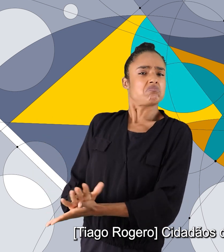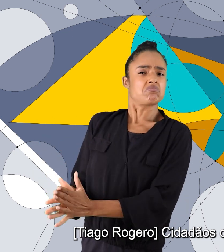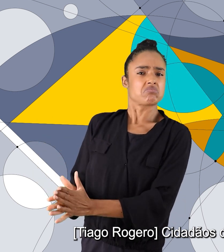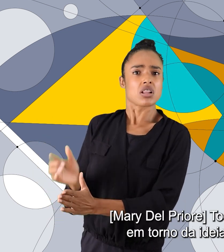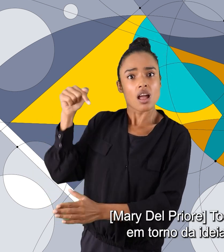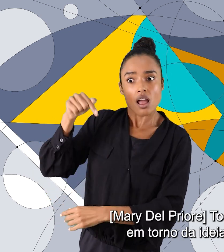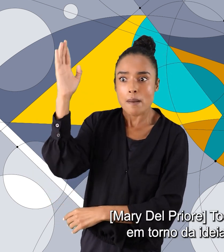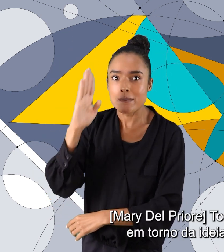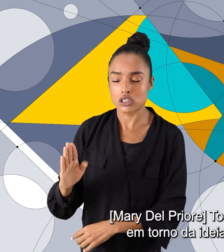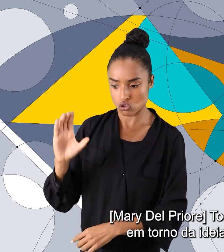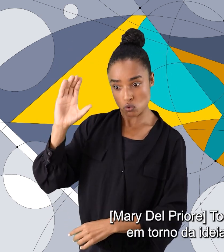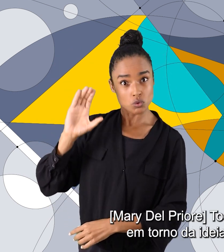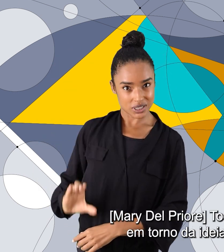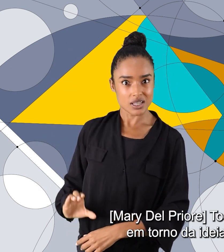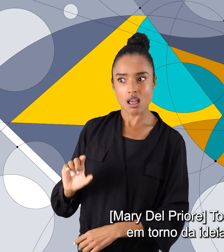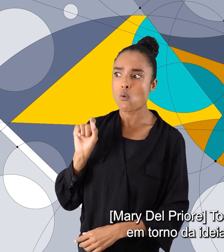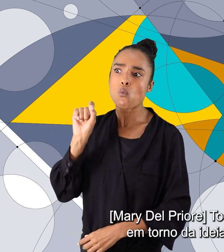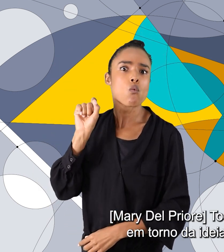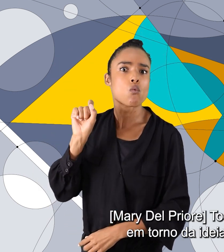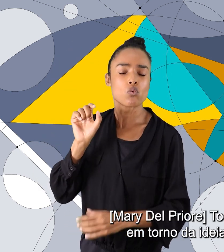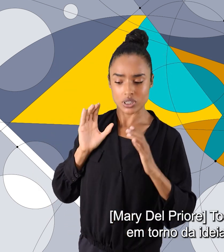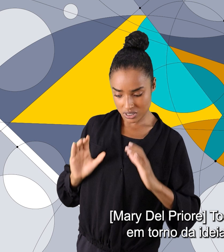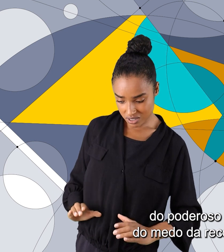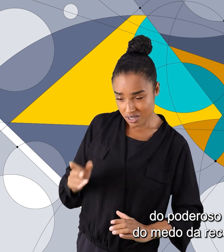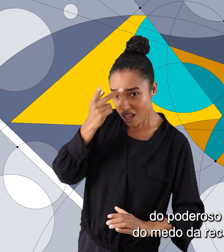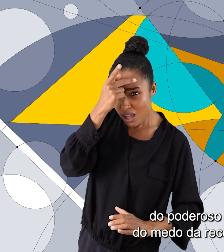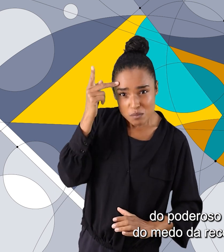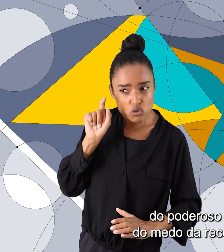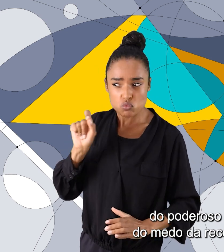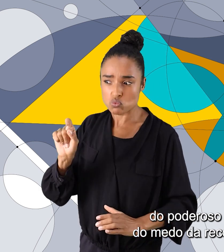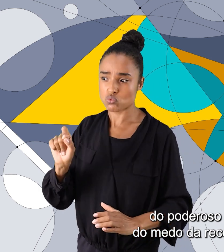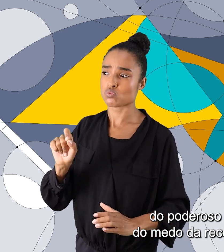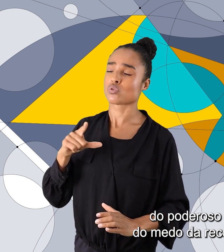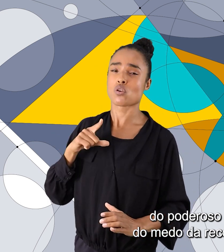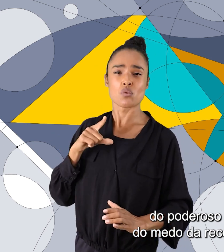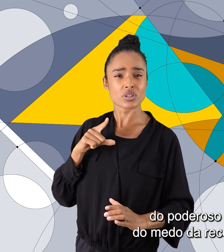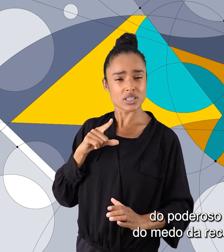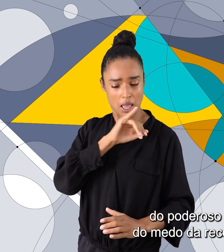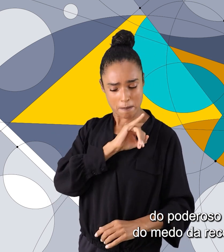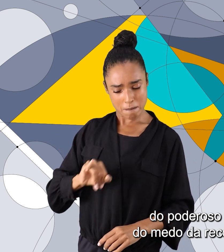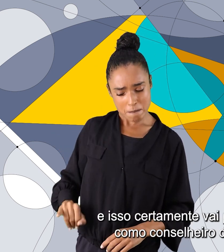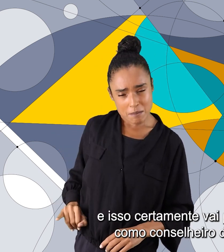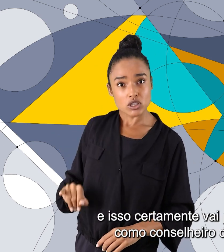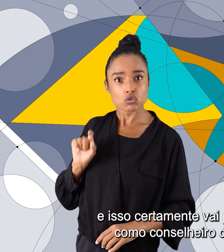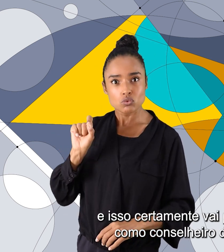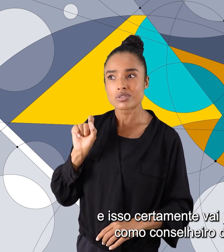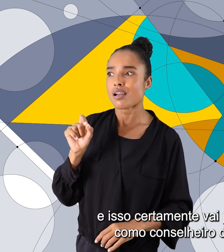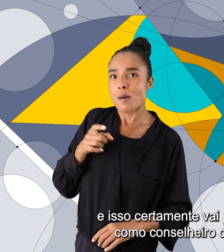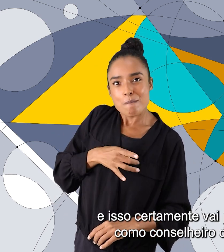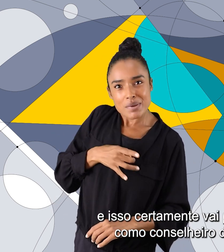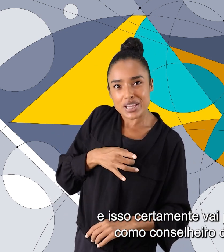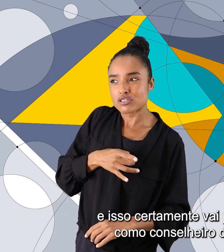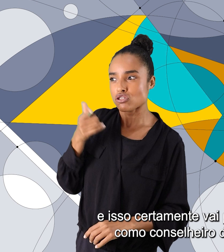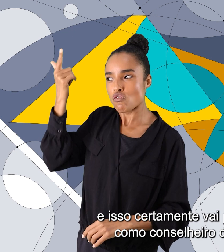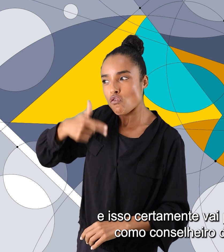categoria. Todos vão se unir em torno da ideia do império, do poderoso império, do medo da recolonização, e isso certamente